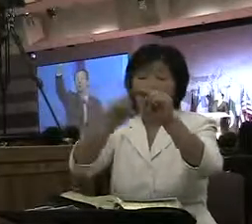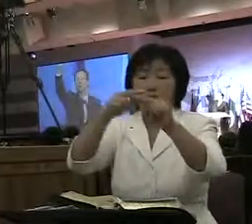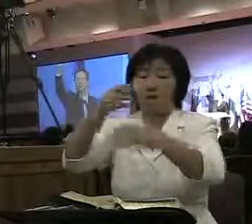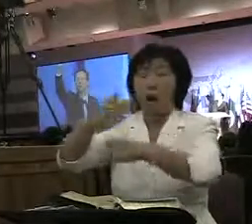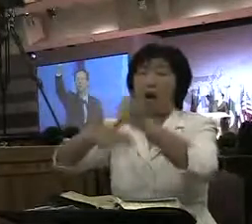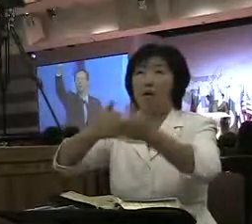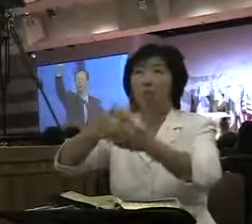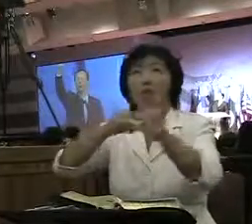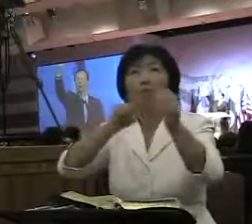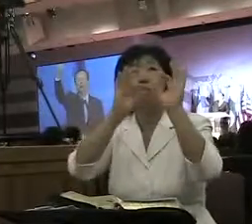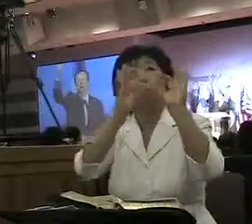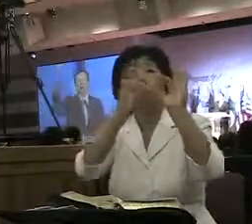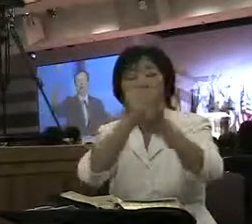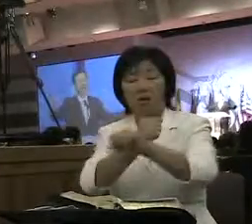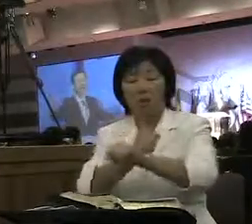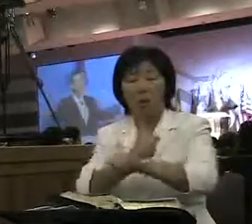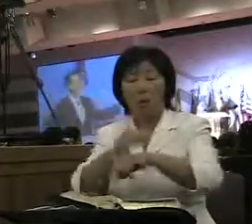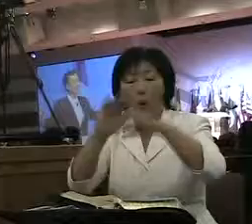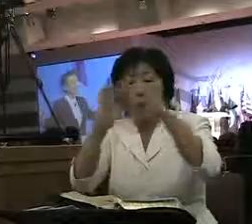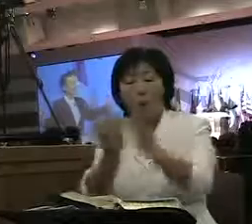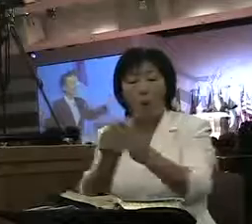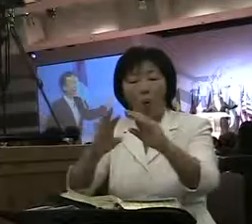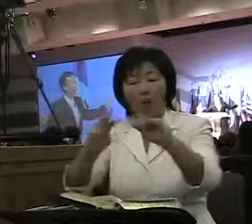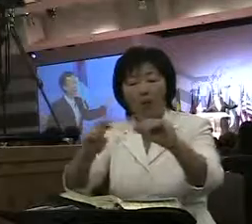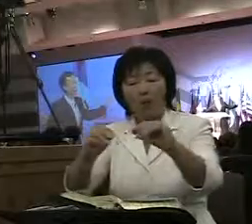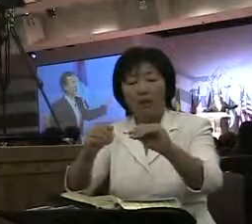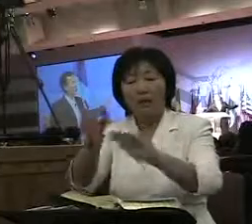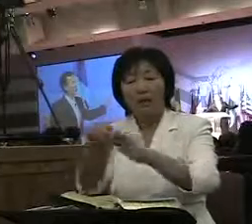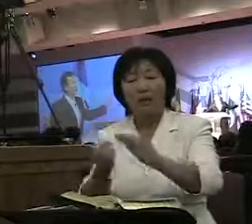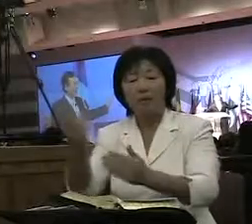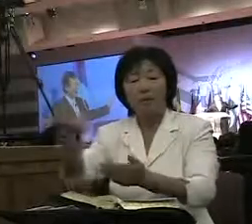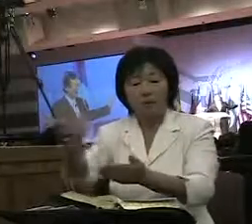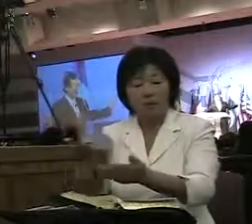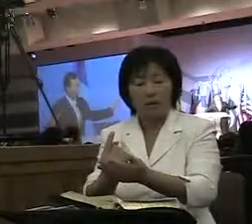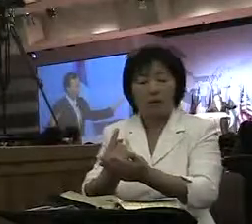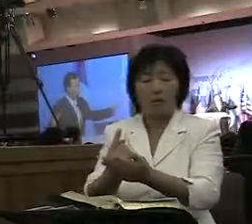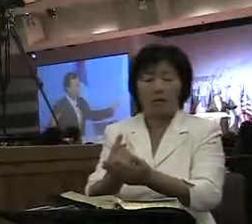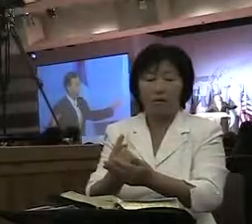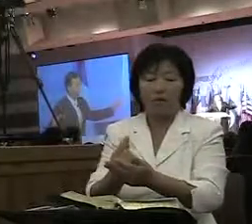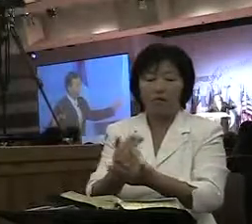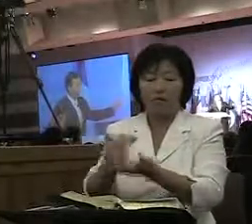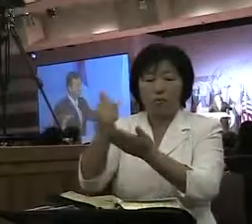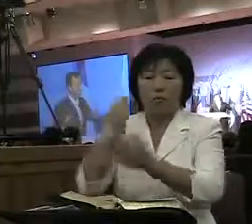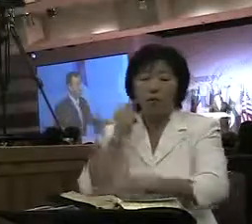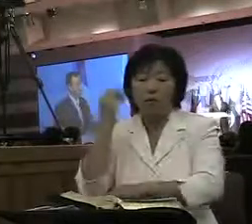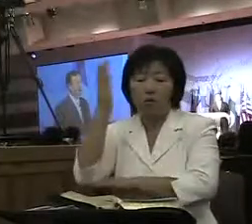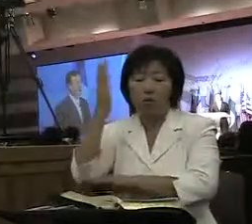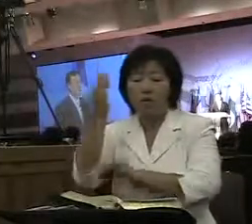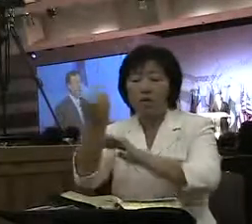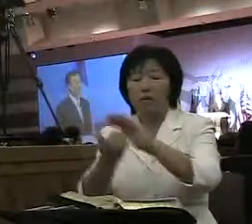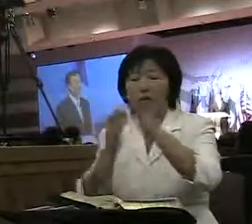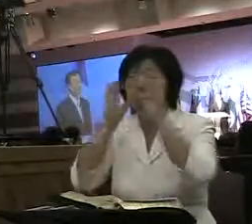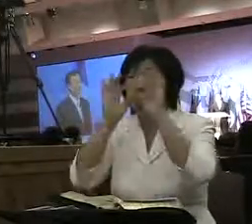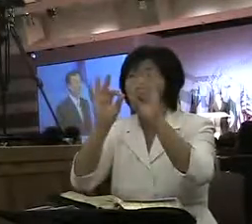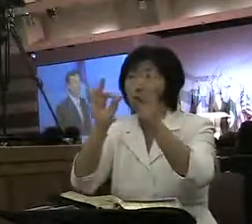하나님을 보게 하십니다. 온 땅에 이미 임한 주님의 영광을 보여주십니다.